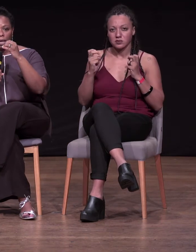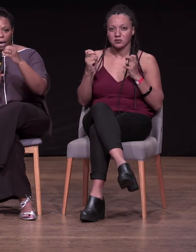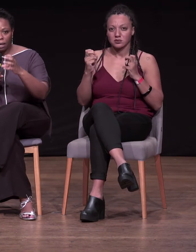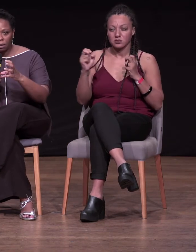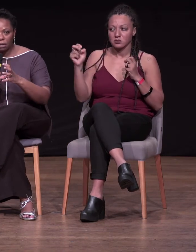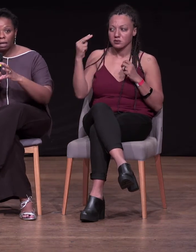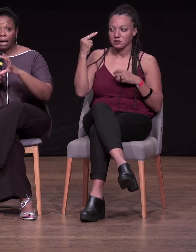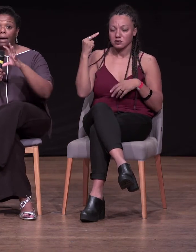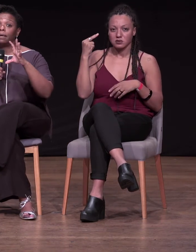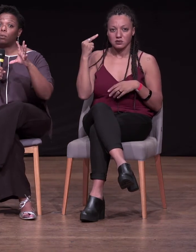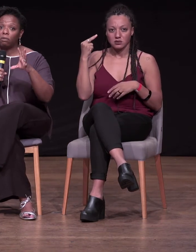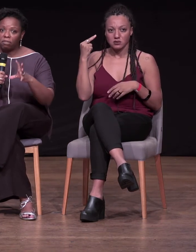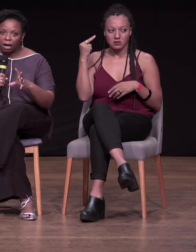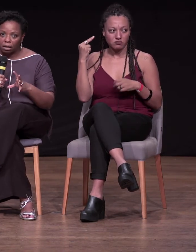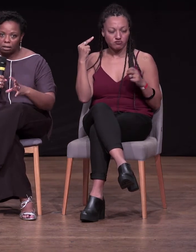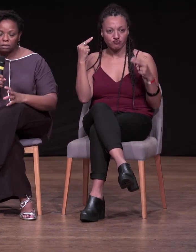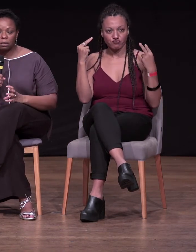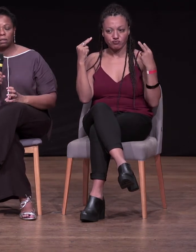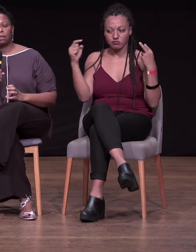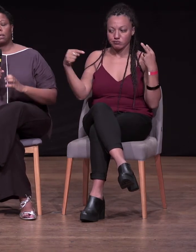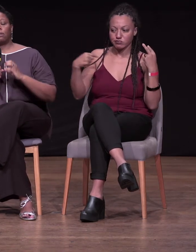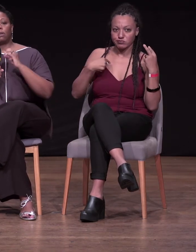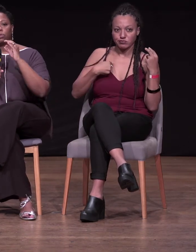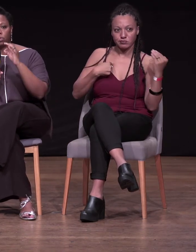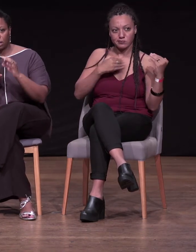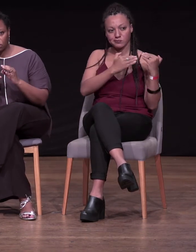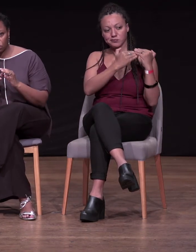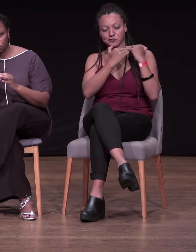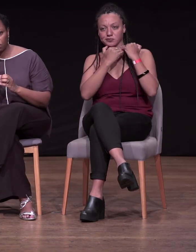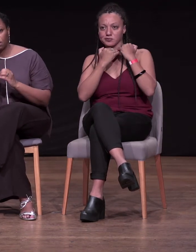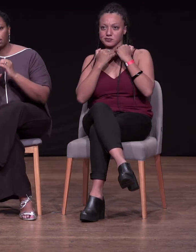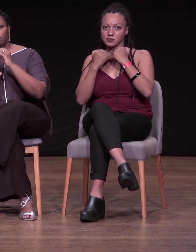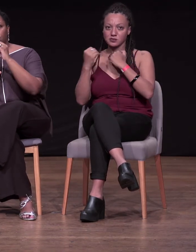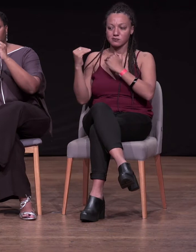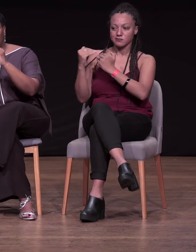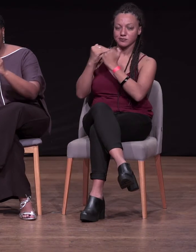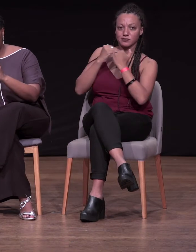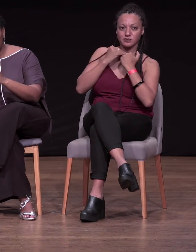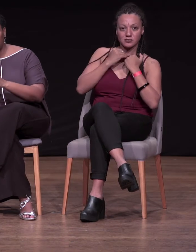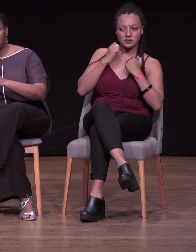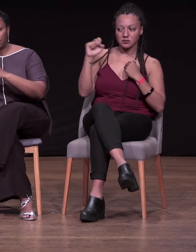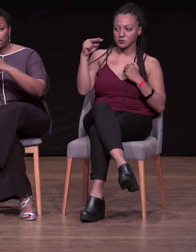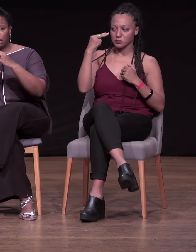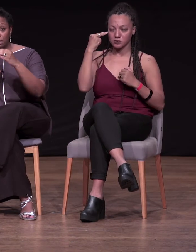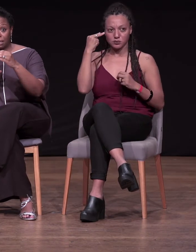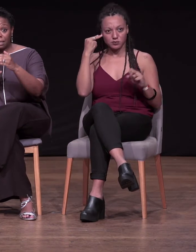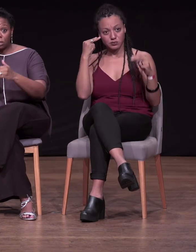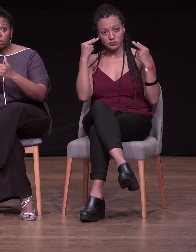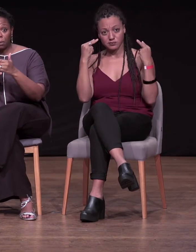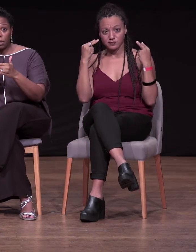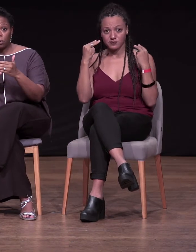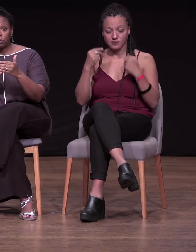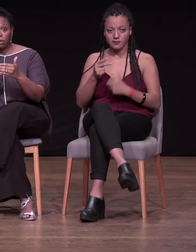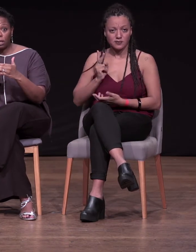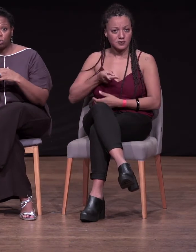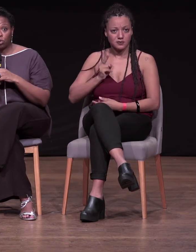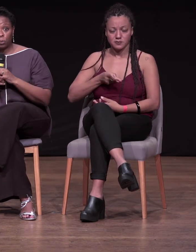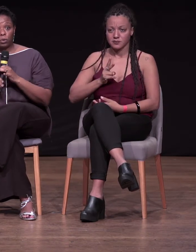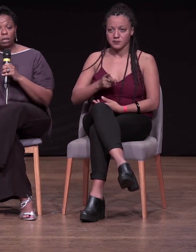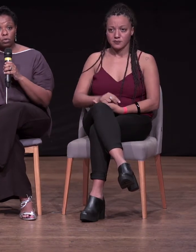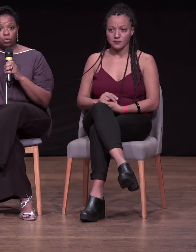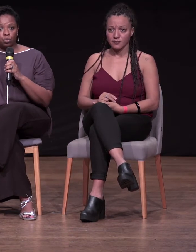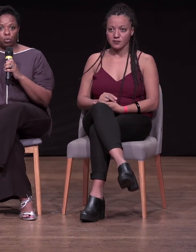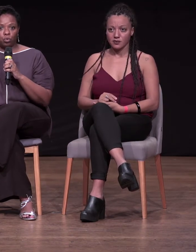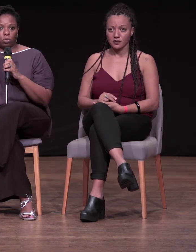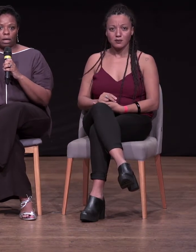É o olhar, aí é uma fala. Vem um gesto, vem um olhar, que são sempre movidos